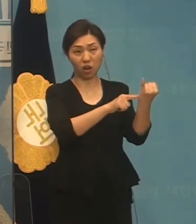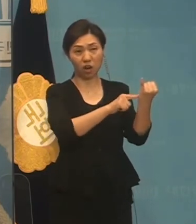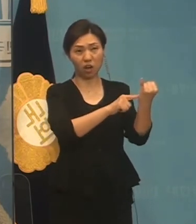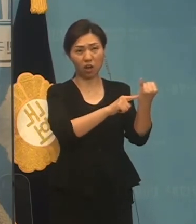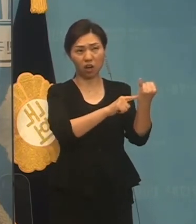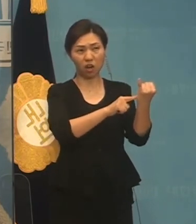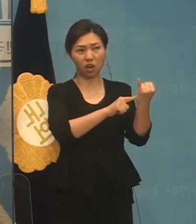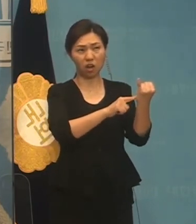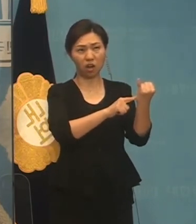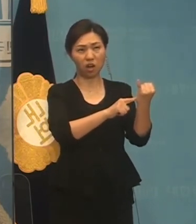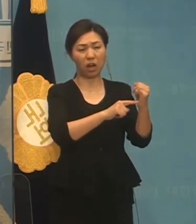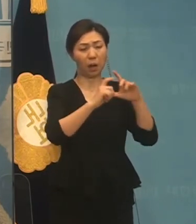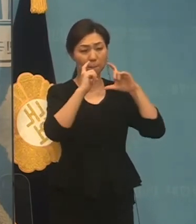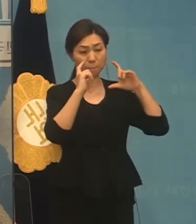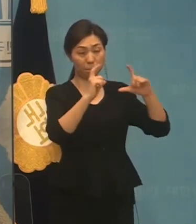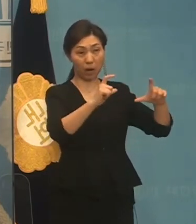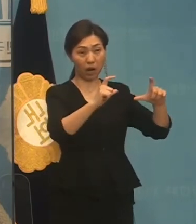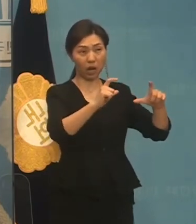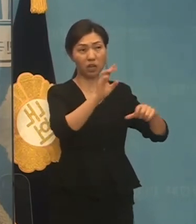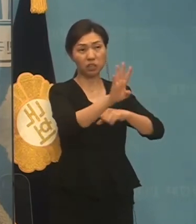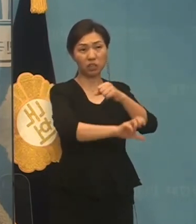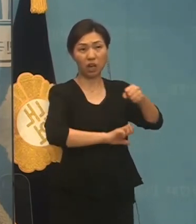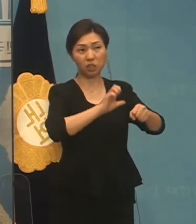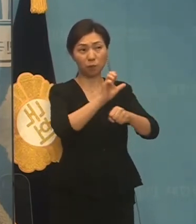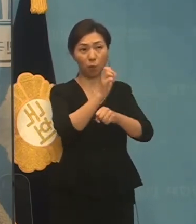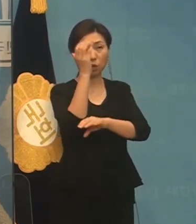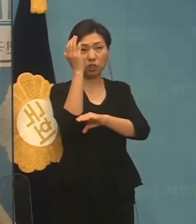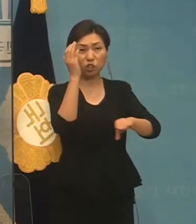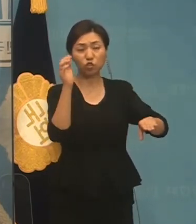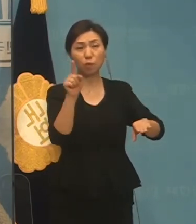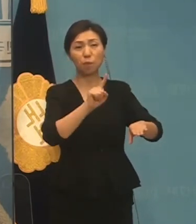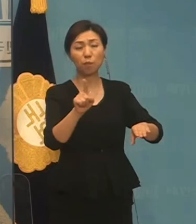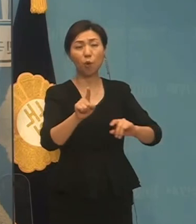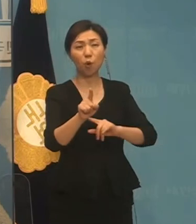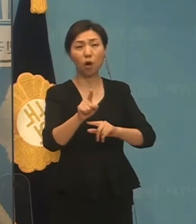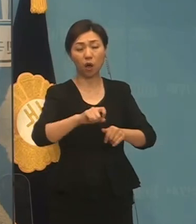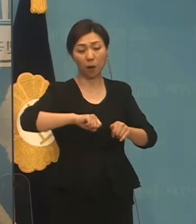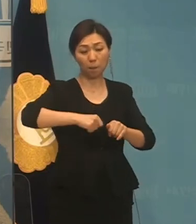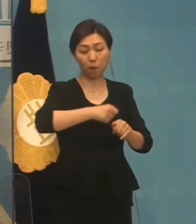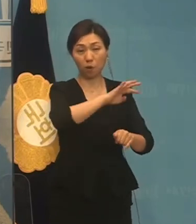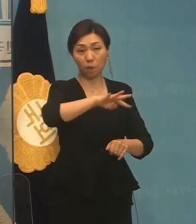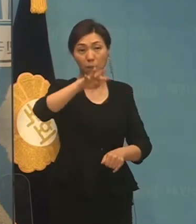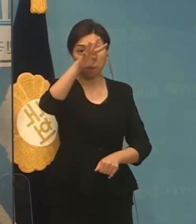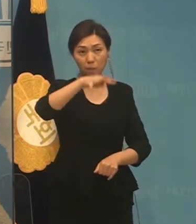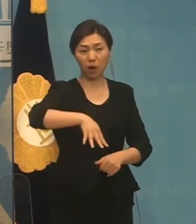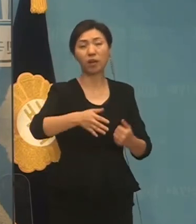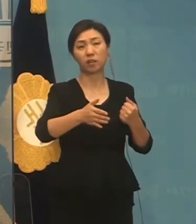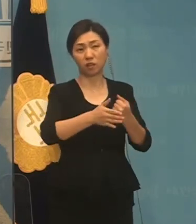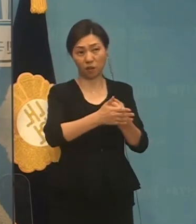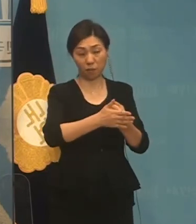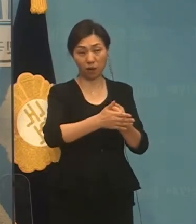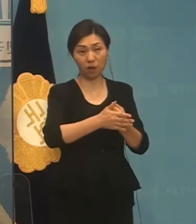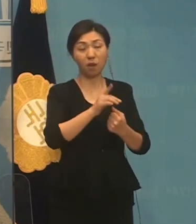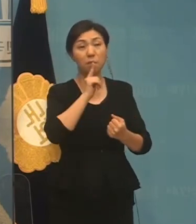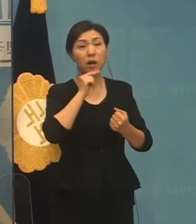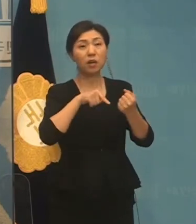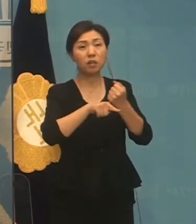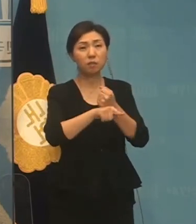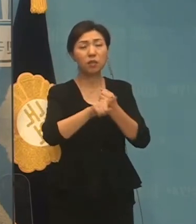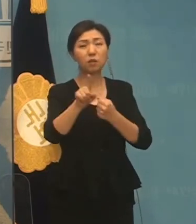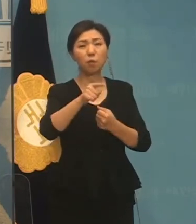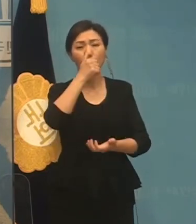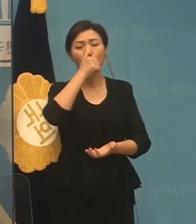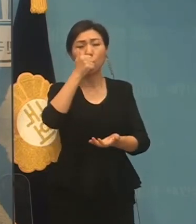따라 구형했다고 말했습니다. 이 말은 박근혜 씨가 죗값에 합당한 구형을 받았다는